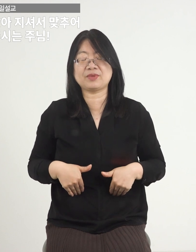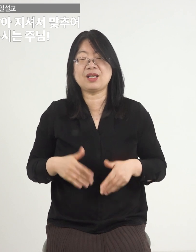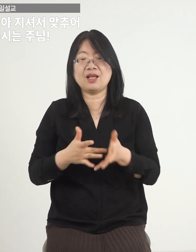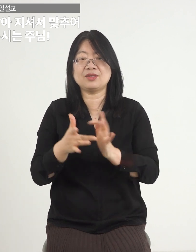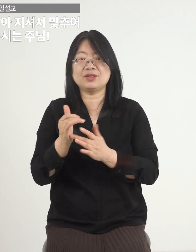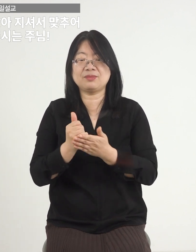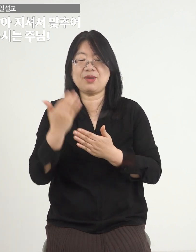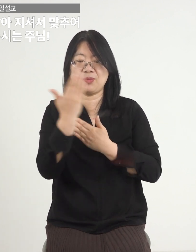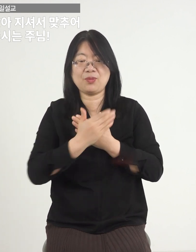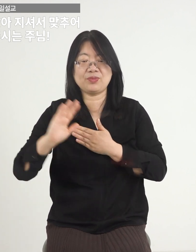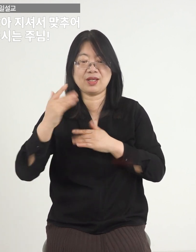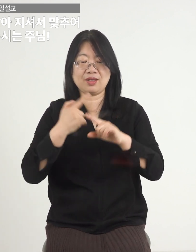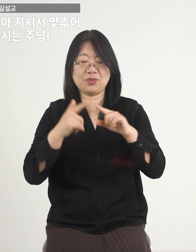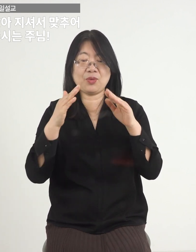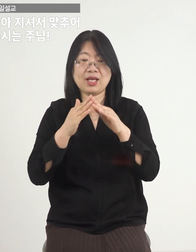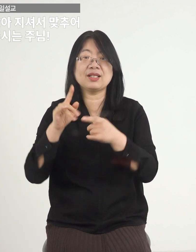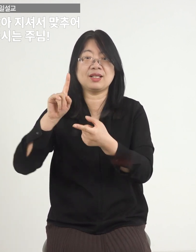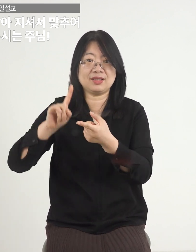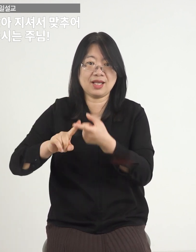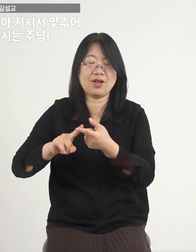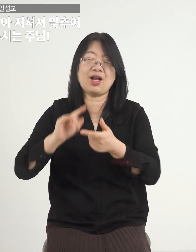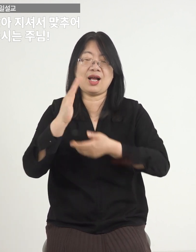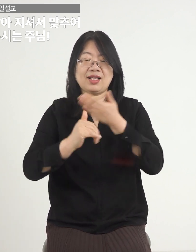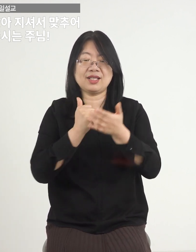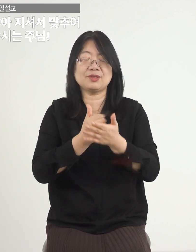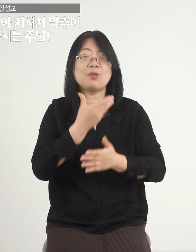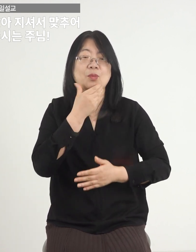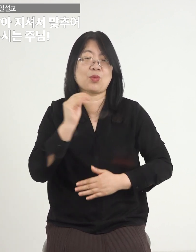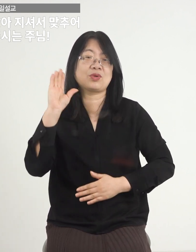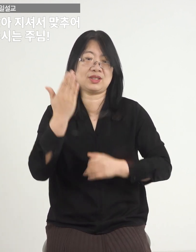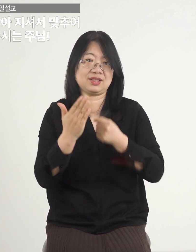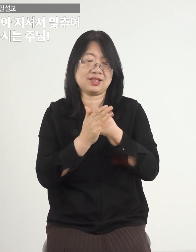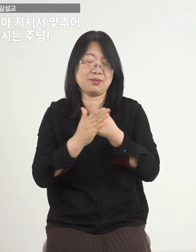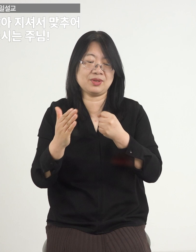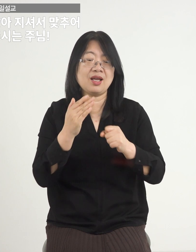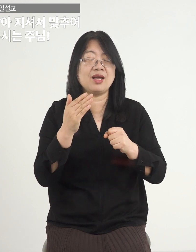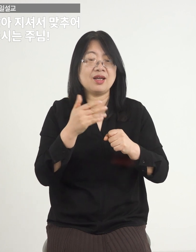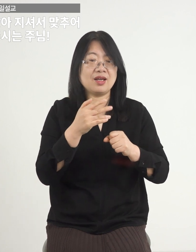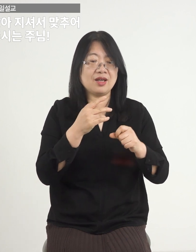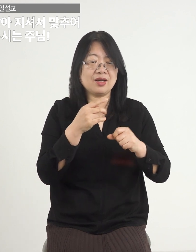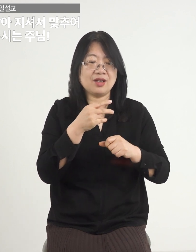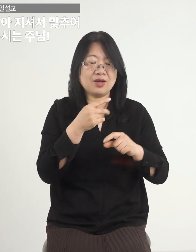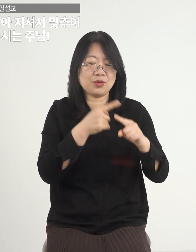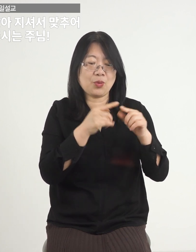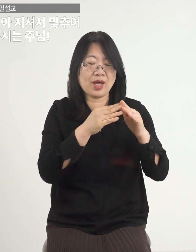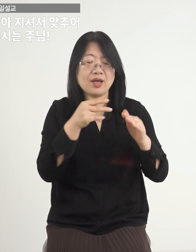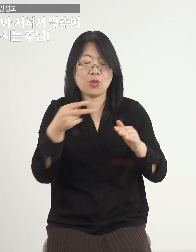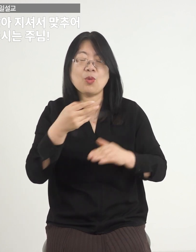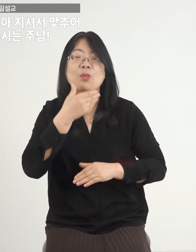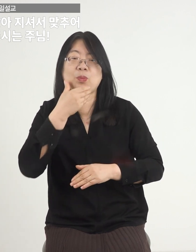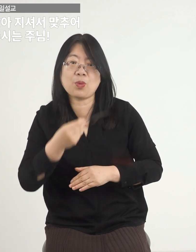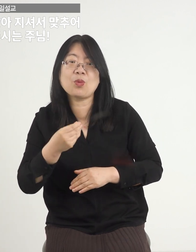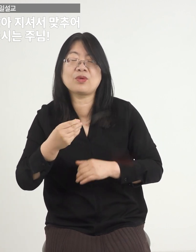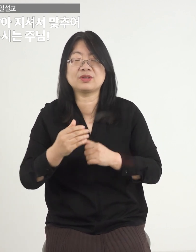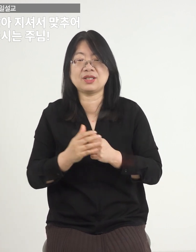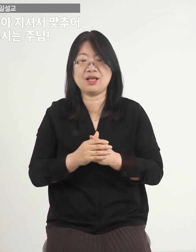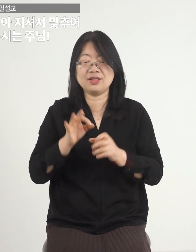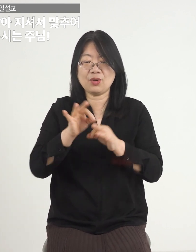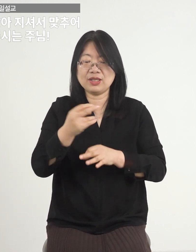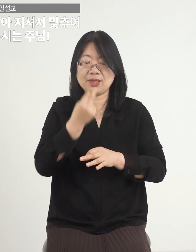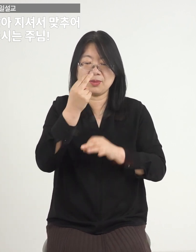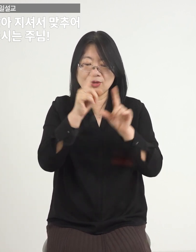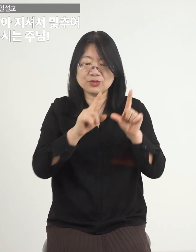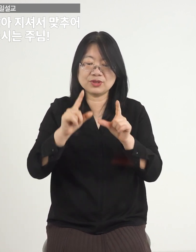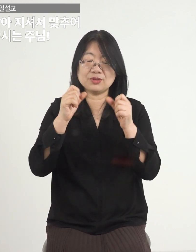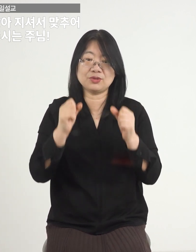그리스도의 몸된 교회는 그 자체로 하나님의 복입니다. 교회가 복이에요. 영생을 누리는 존재로서 이